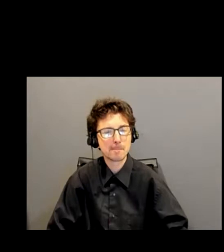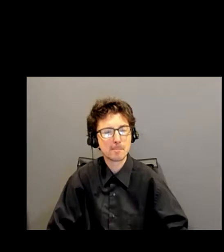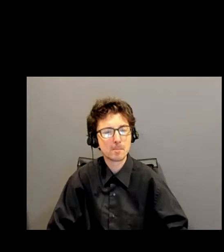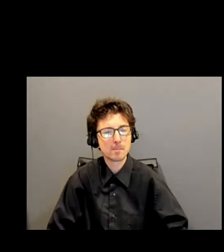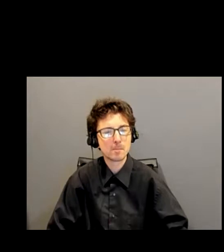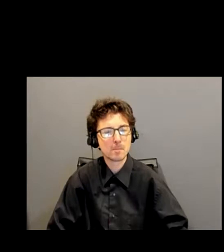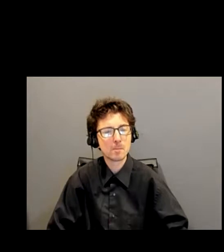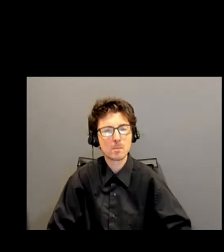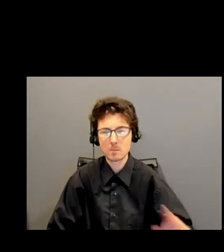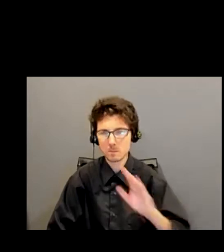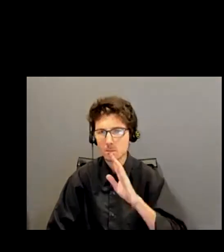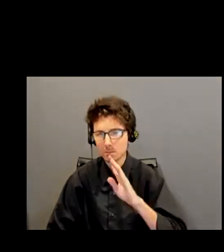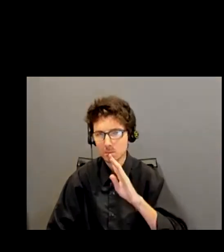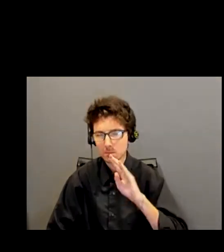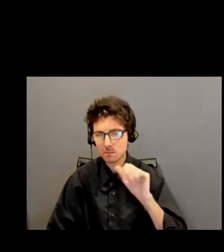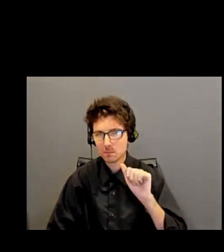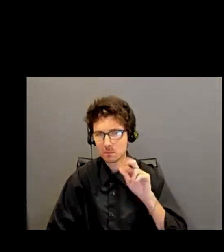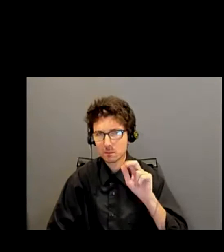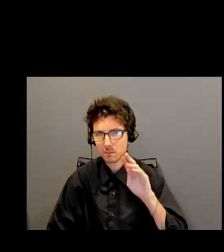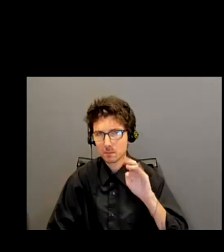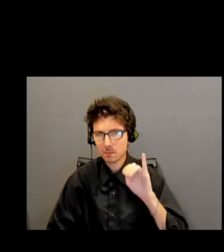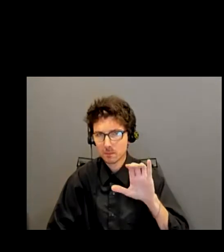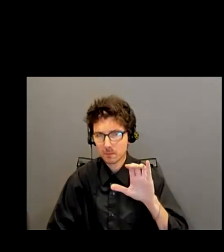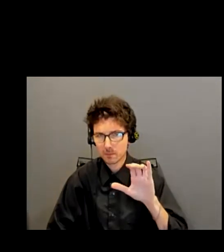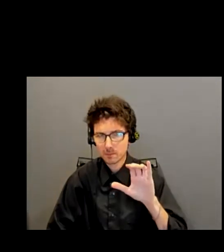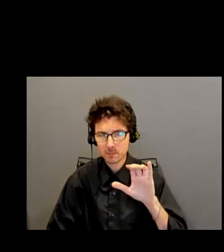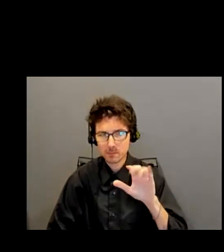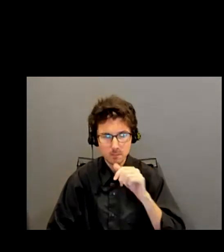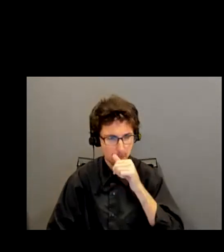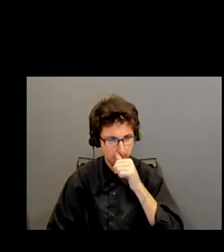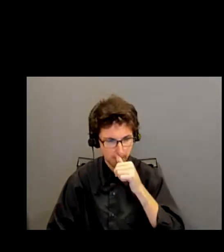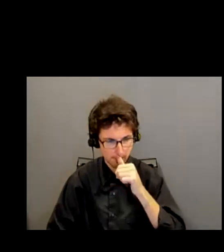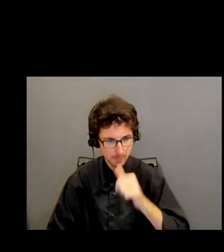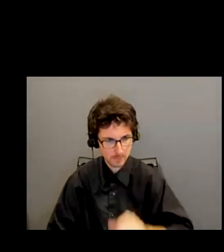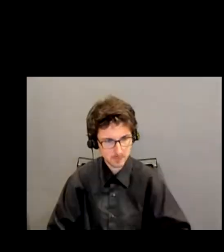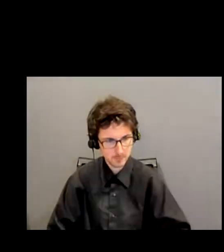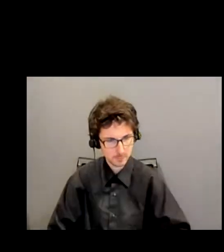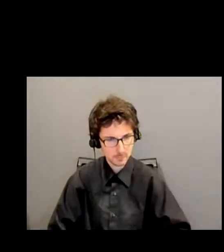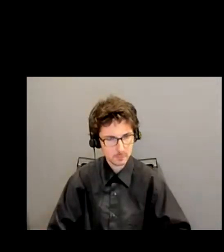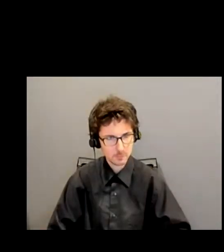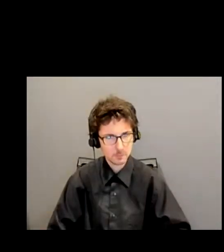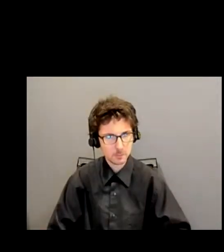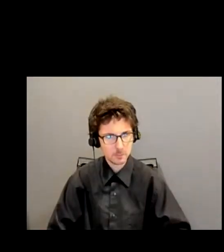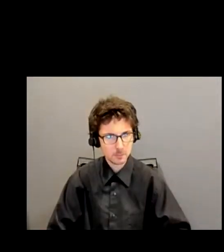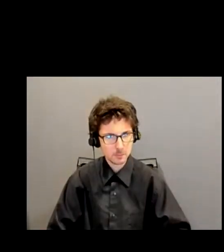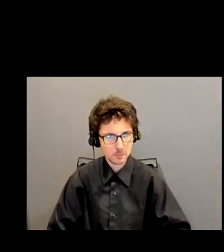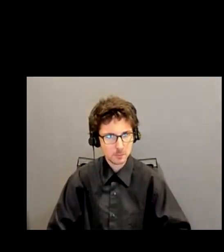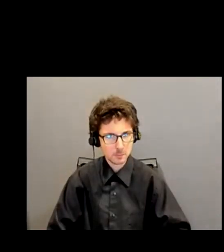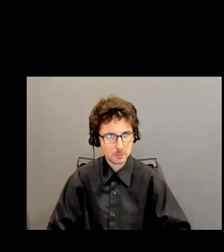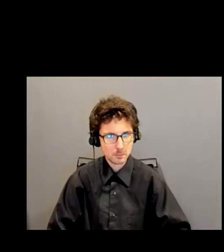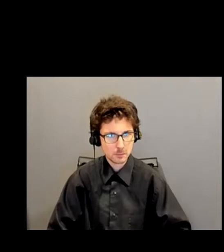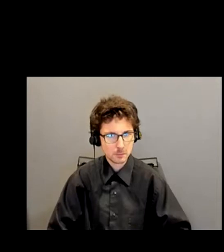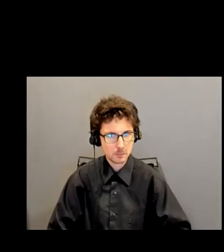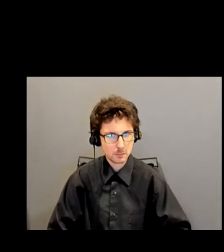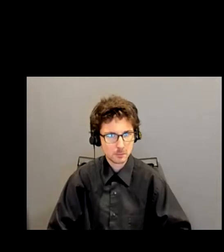بيت الجلجليين تعرضت مرة من المرات لحدث مؤثر، وهذا الحدث عانى لي